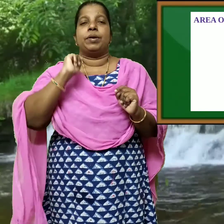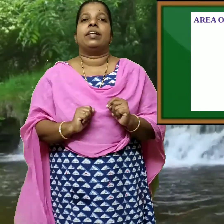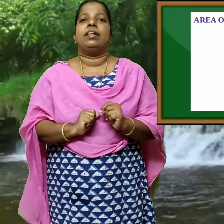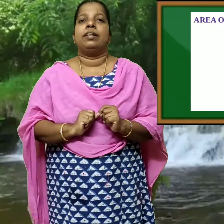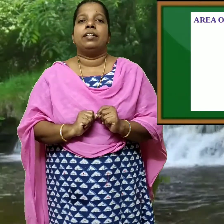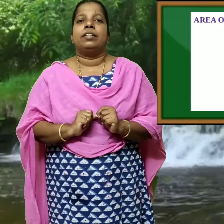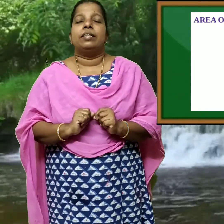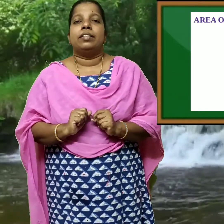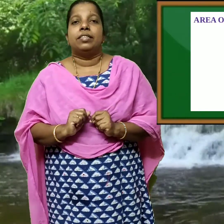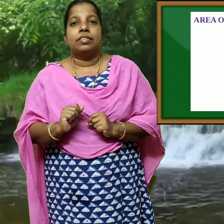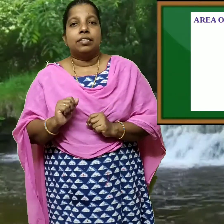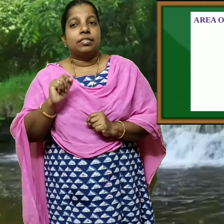തന്നിട്ടുണ്ടെങ്കിൽ നമുക്ക്